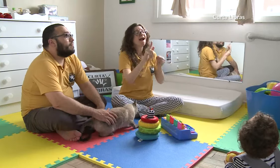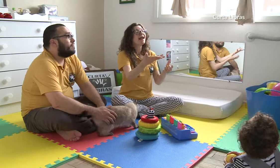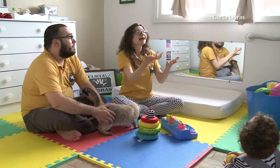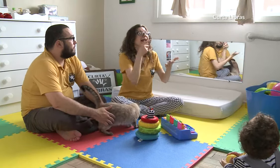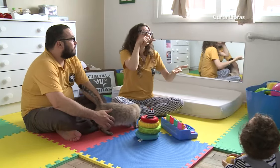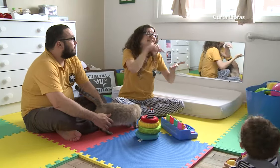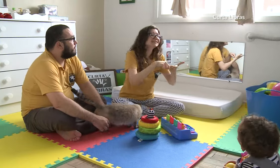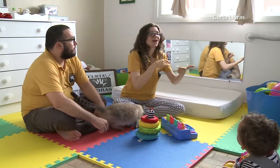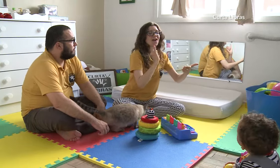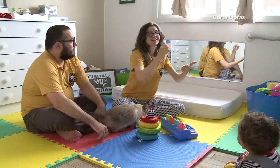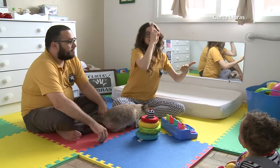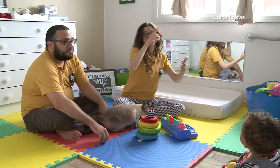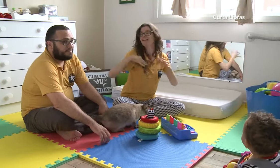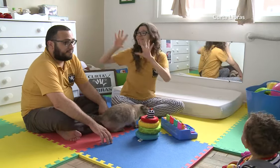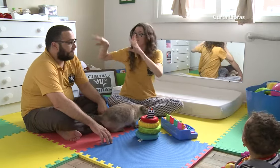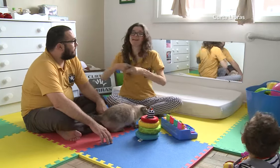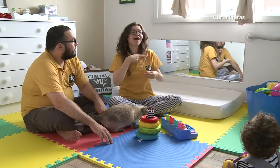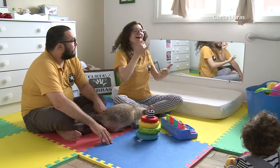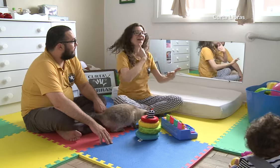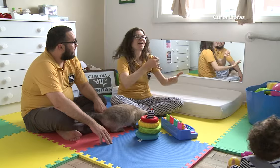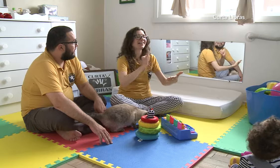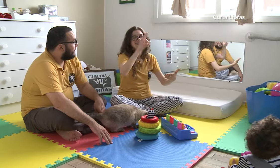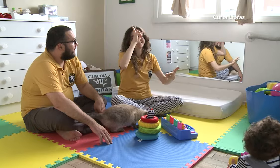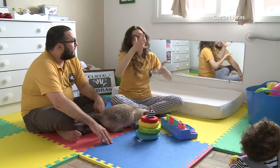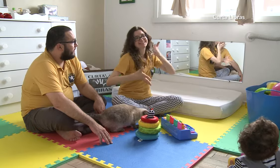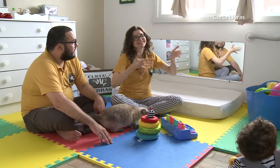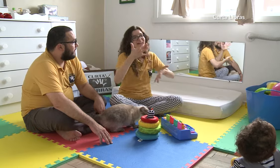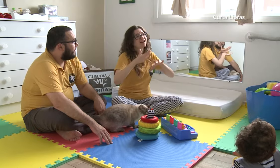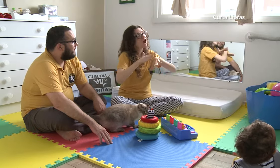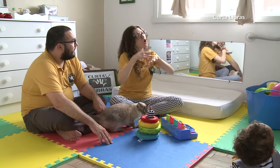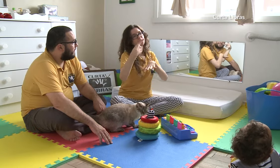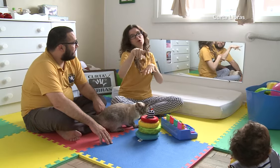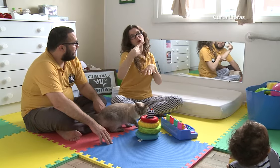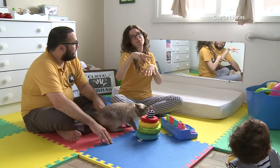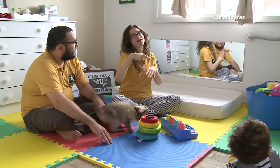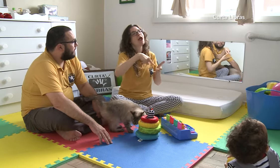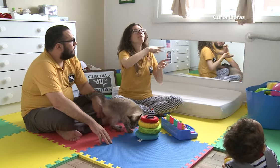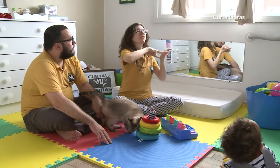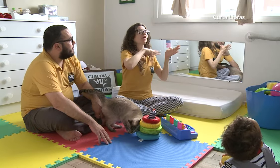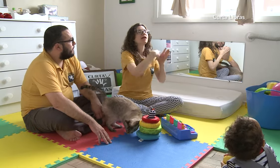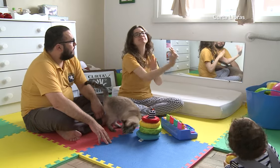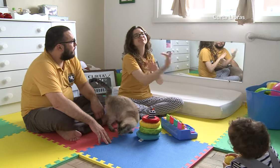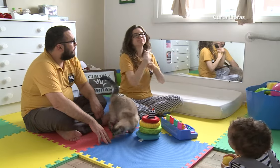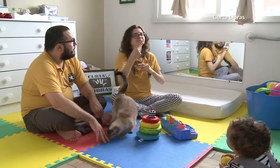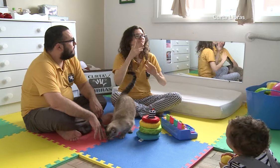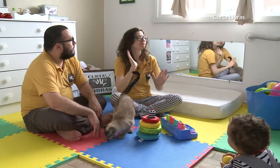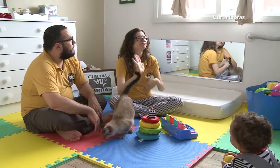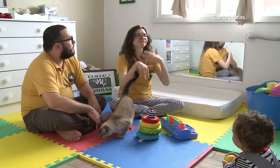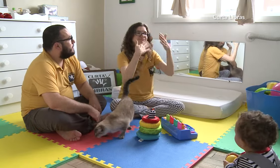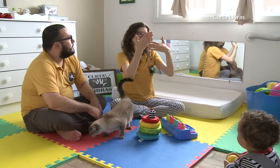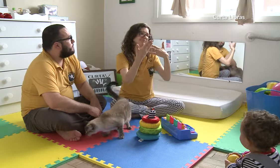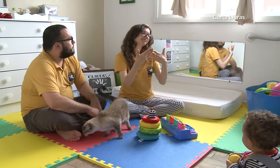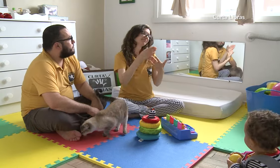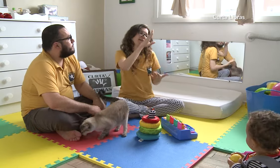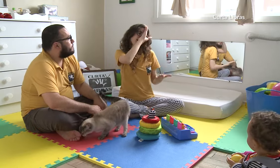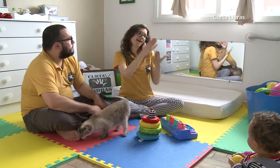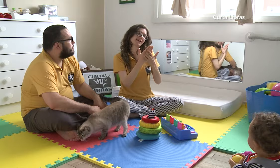-roupa, enfim, seguem outra ideia. Mas parece que o bebê está preso no berço, porque ele tem grades. Parece que não ajuda a criança a